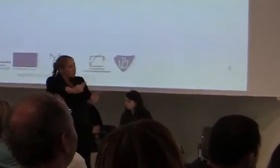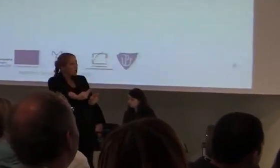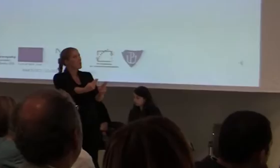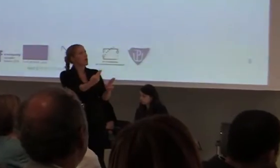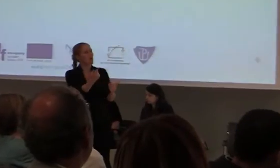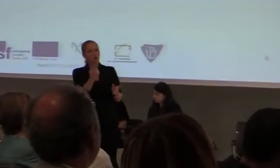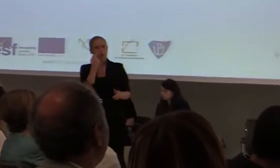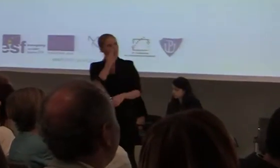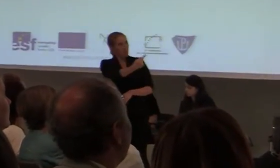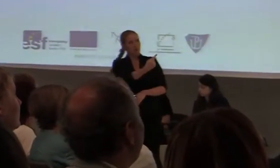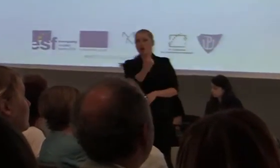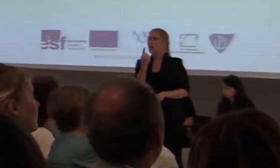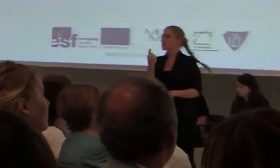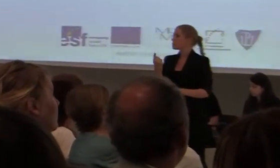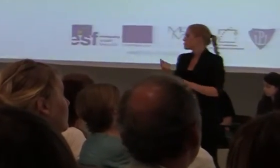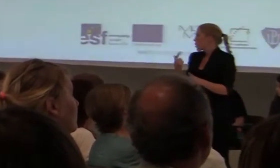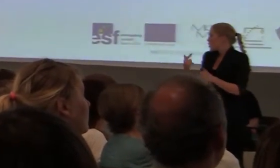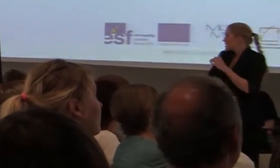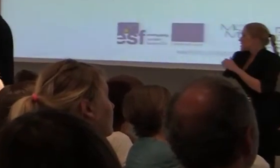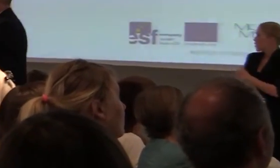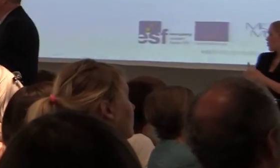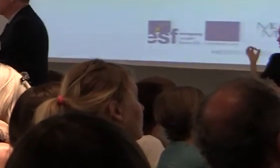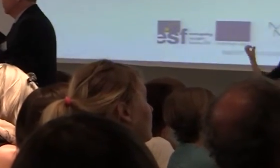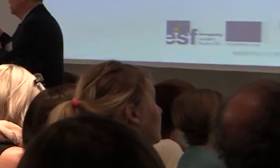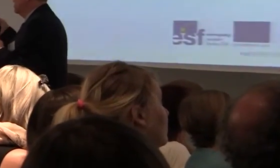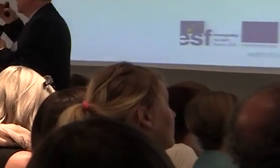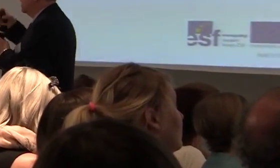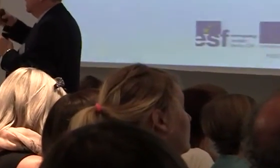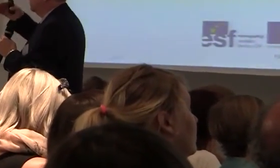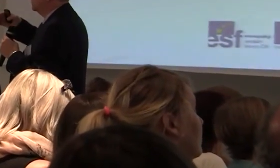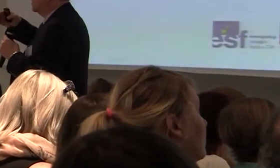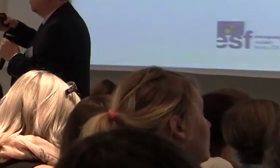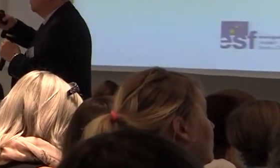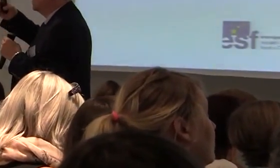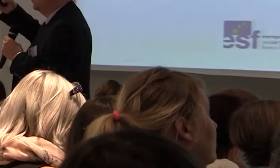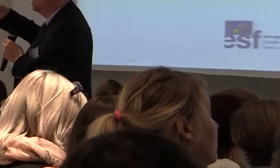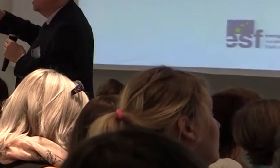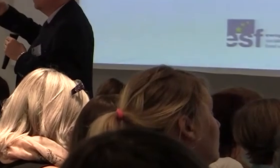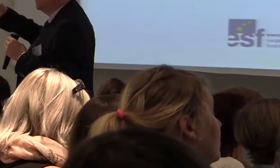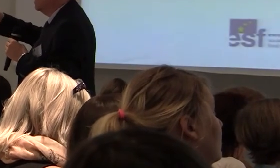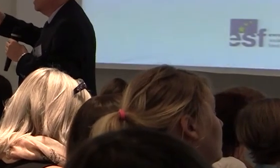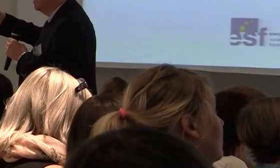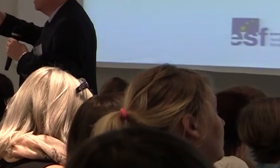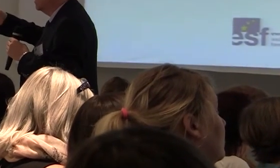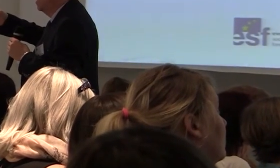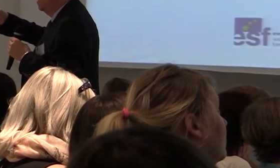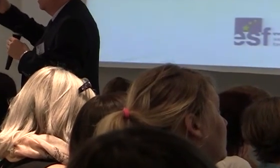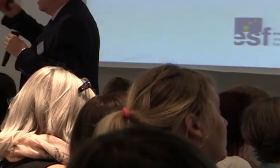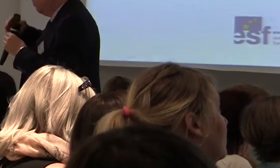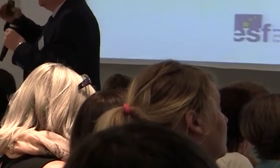a nepřekvapí to, které mají nějaké oslabení kognitivního výkonu. U těch dětí je v České republice